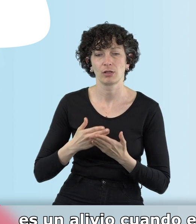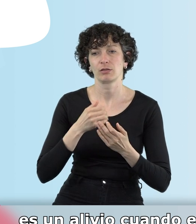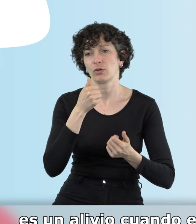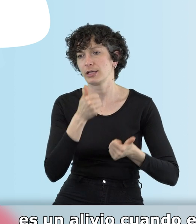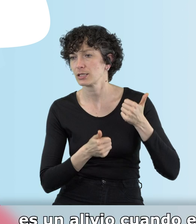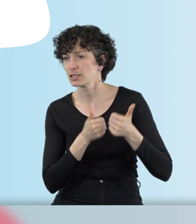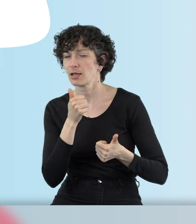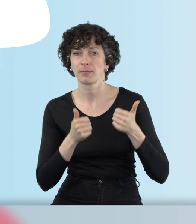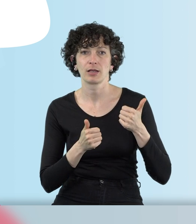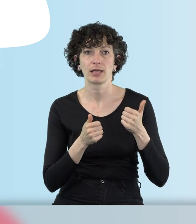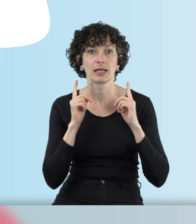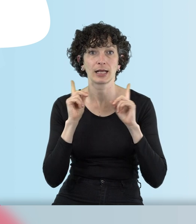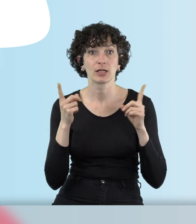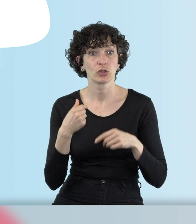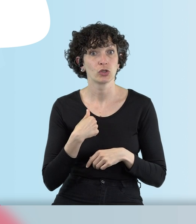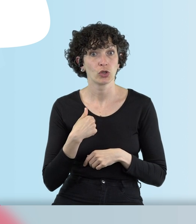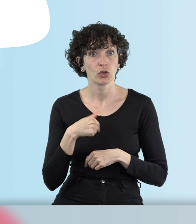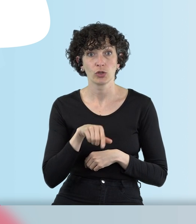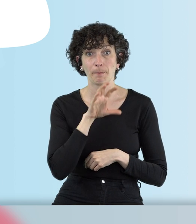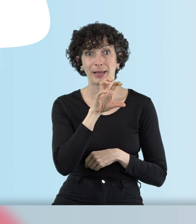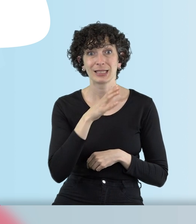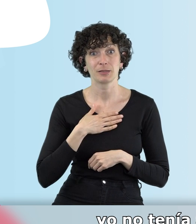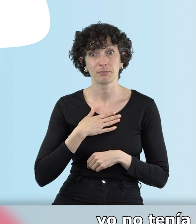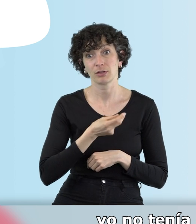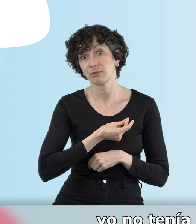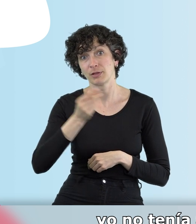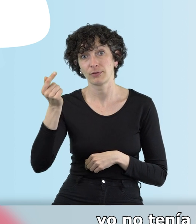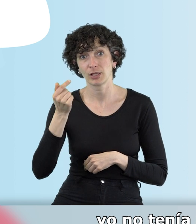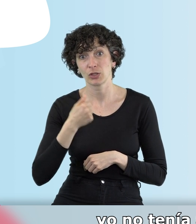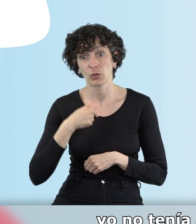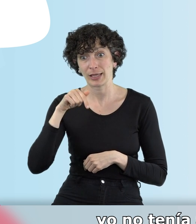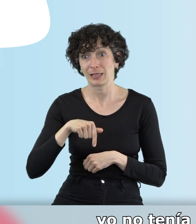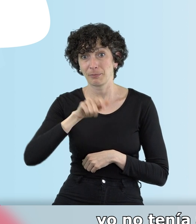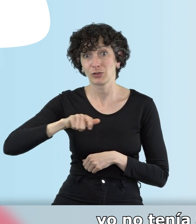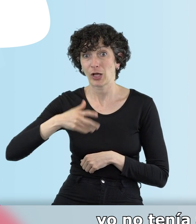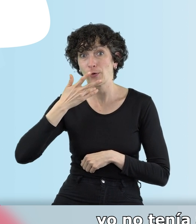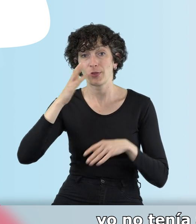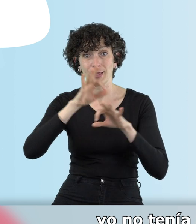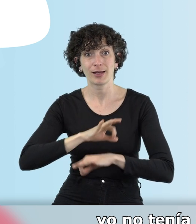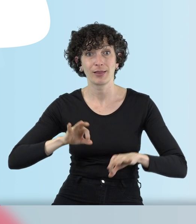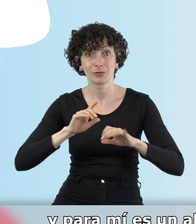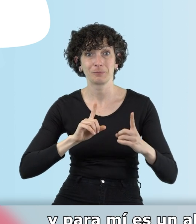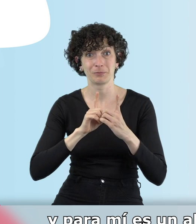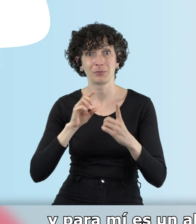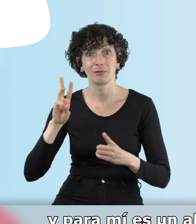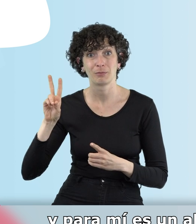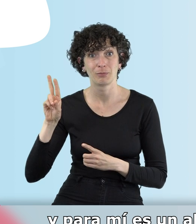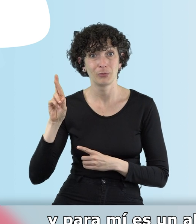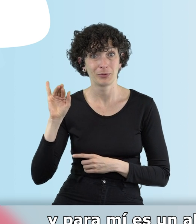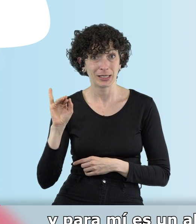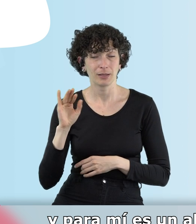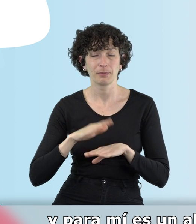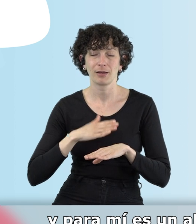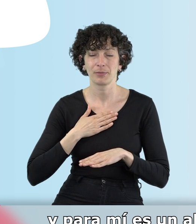con exámenes. En mi caso, yo me fui de mi país, yo no tenía a nadie. Entonces me encuentro con Puri y para mí es